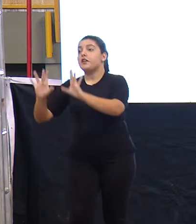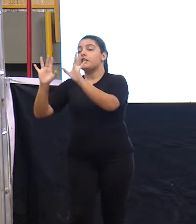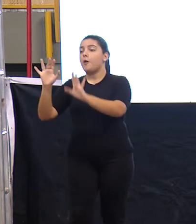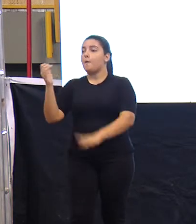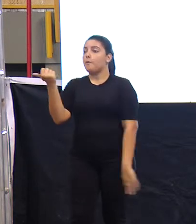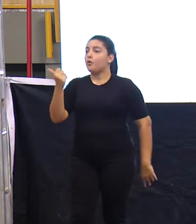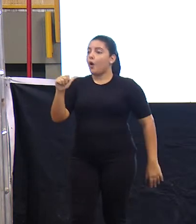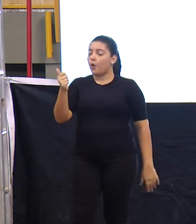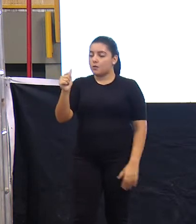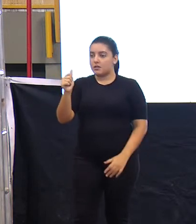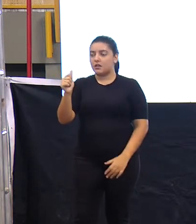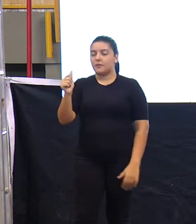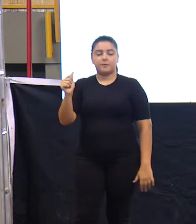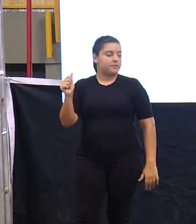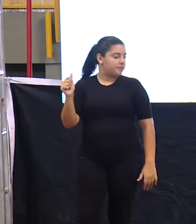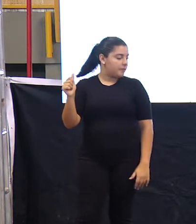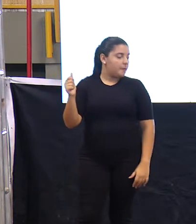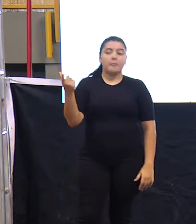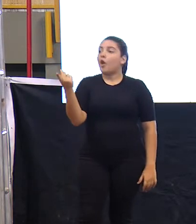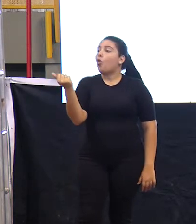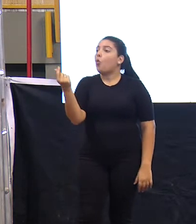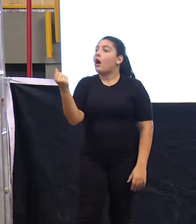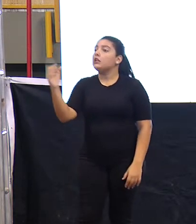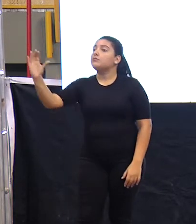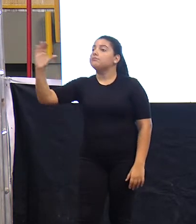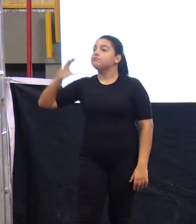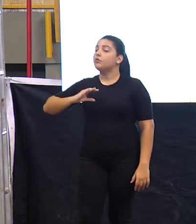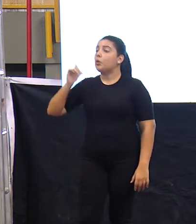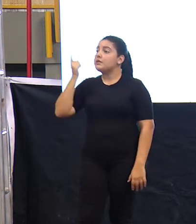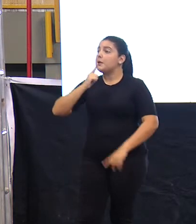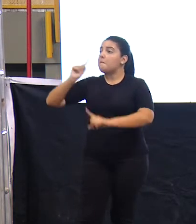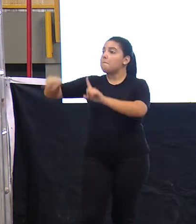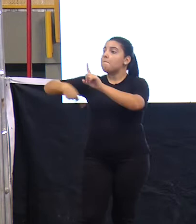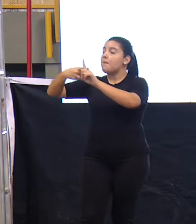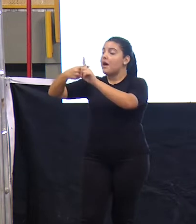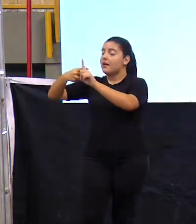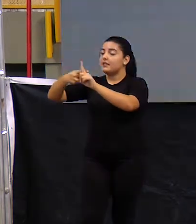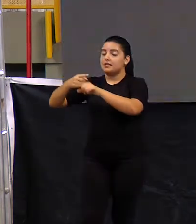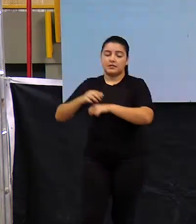ele lucrou em cima do que custou? Essa questão.